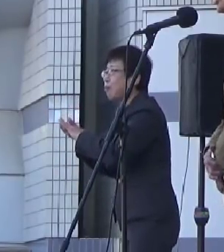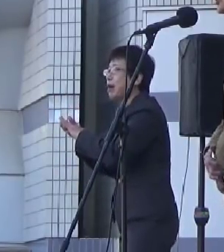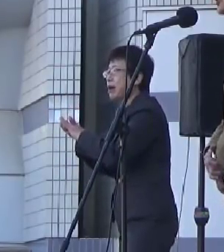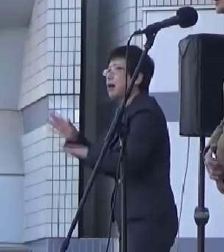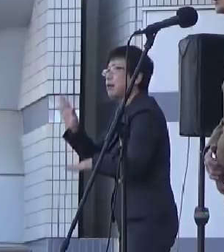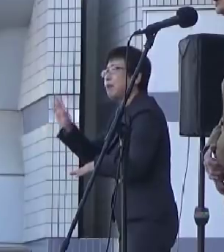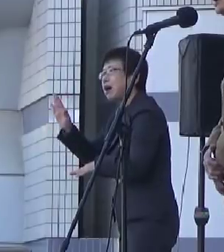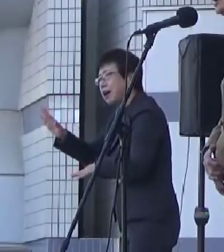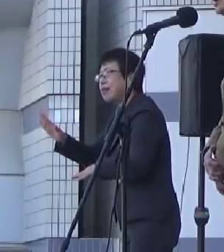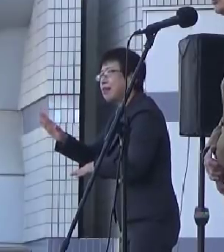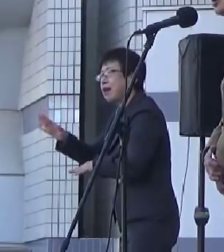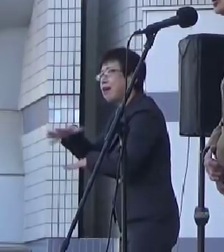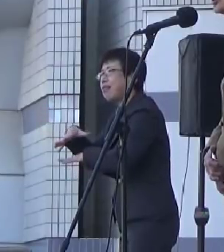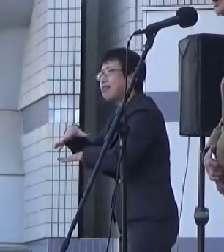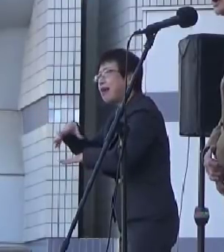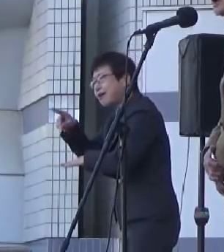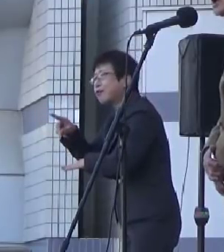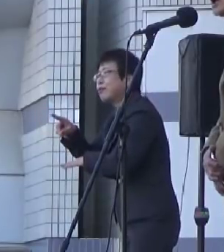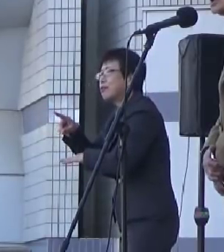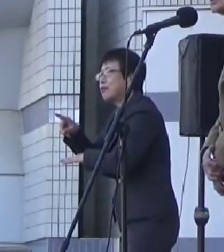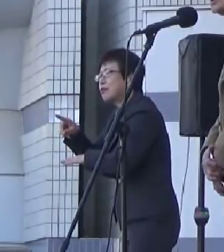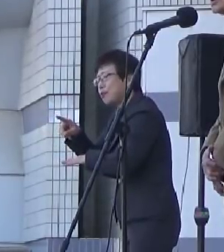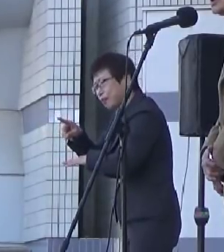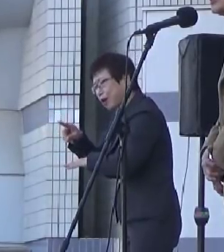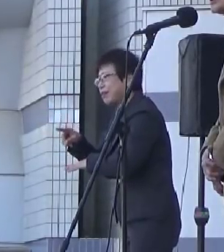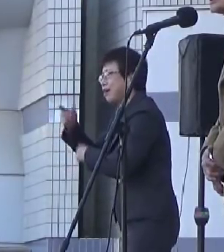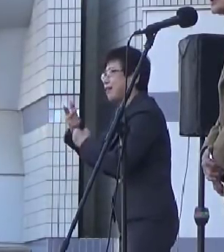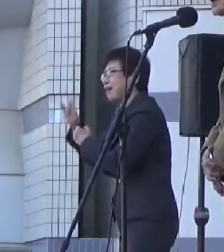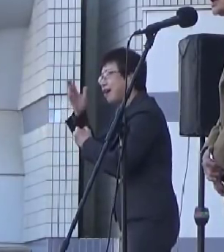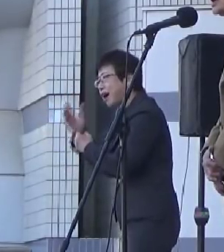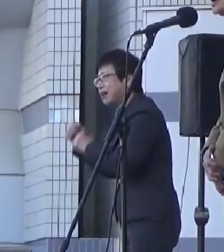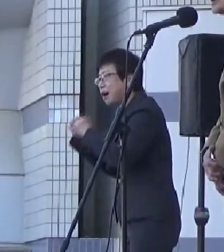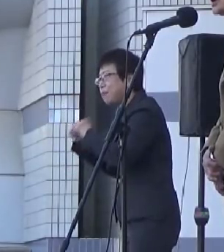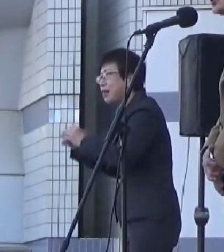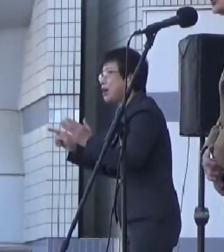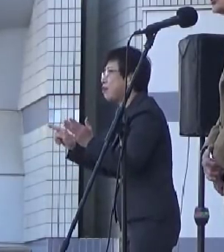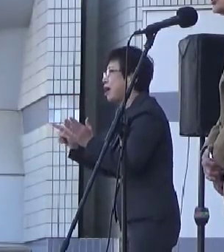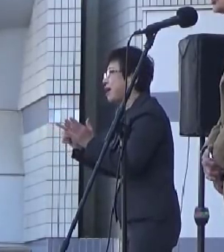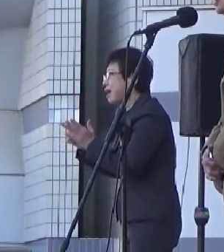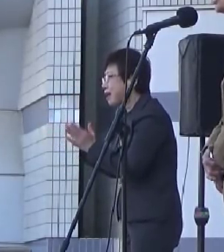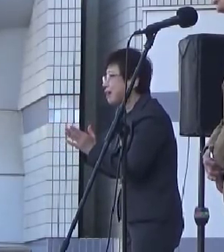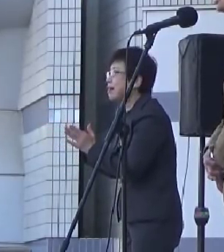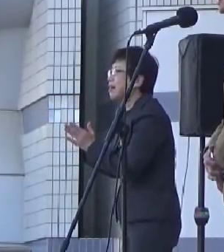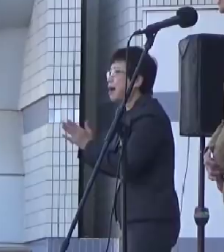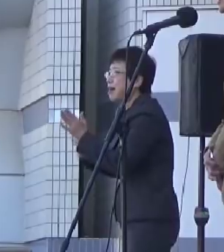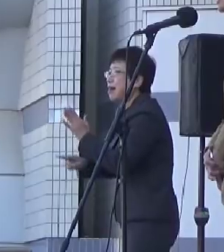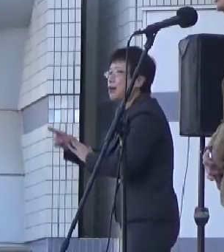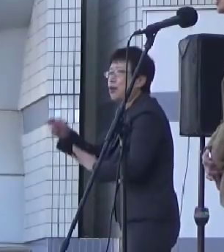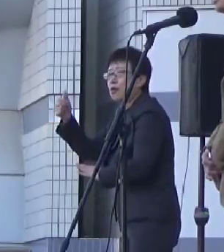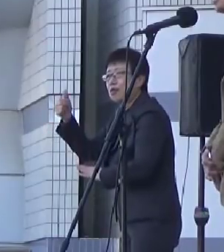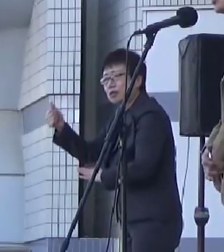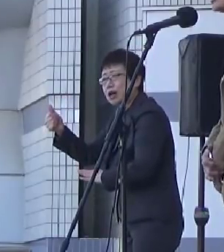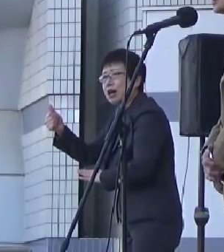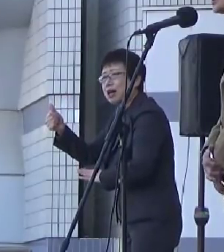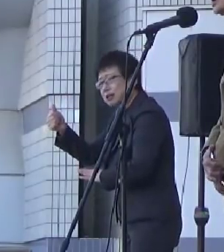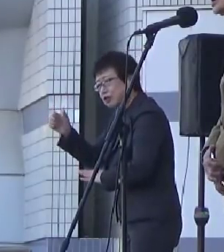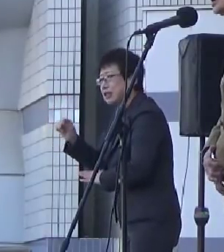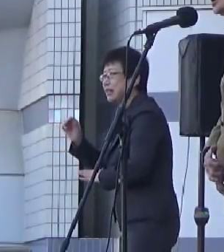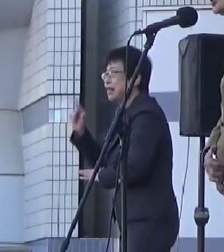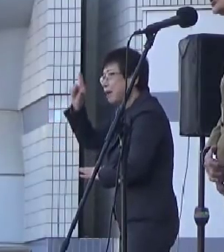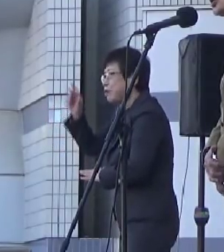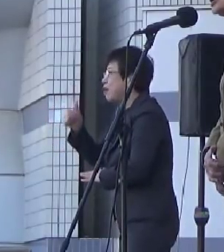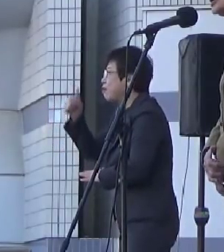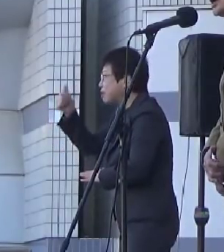ントを張ってもう7年半頑張ってきたテントの代表者、七上太郎さん